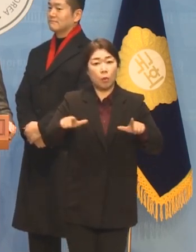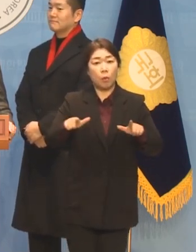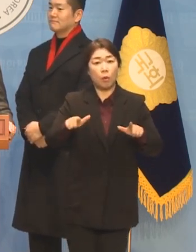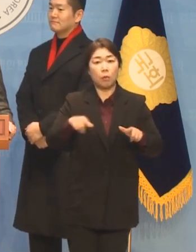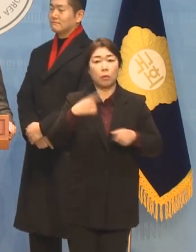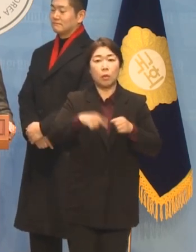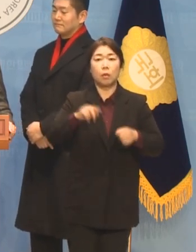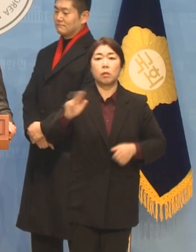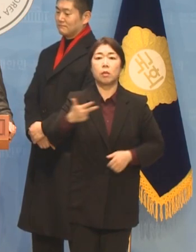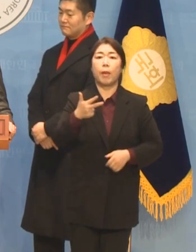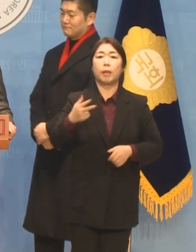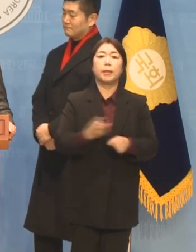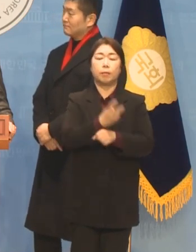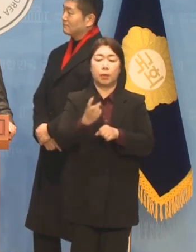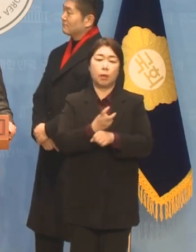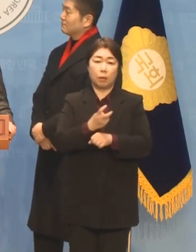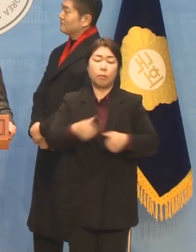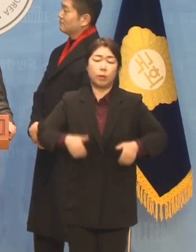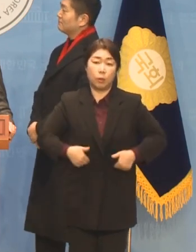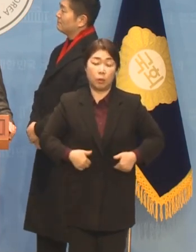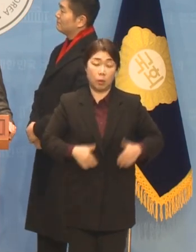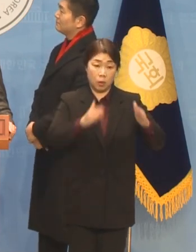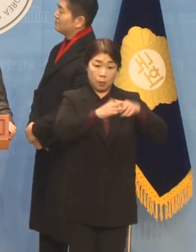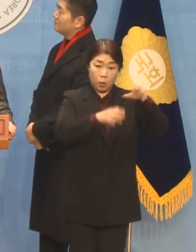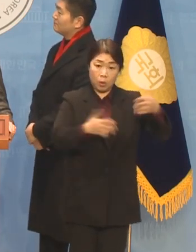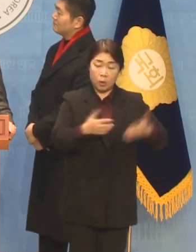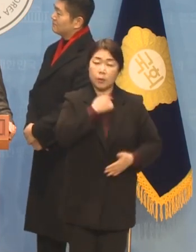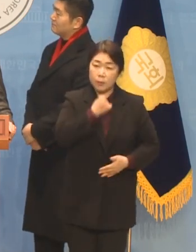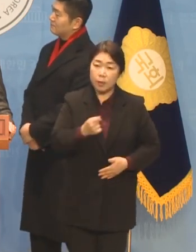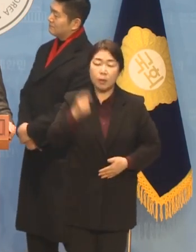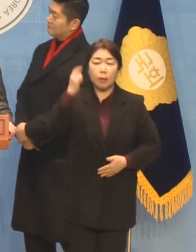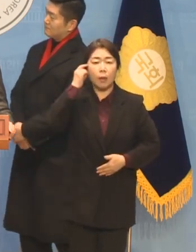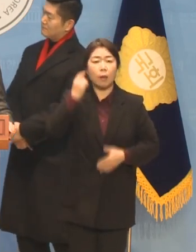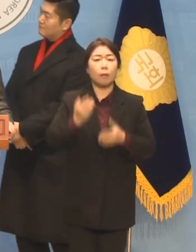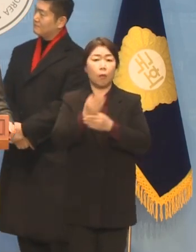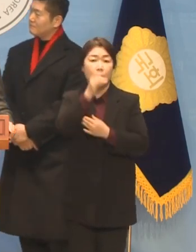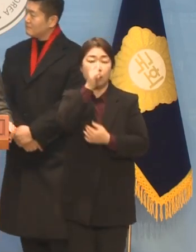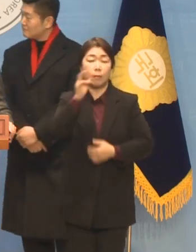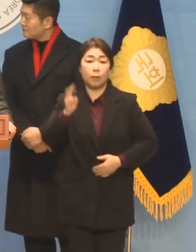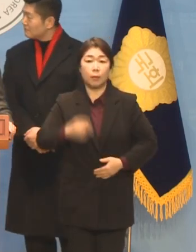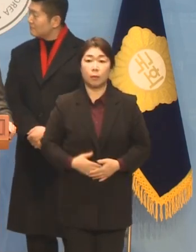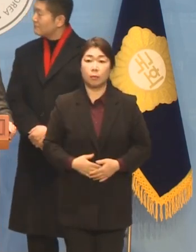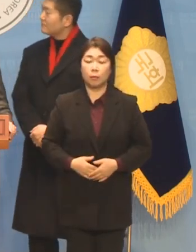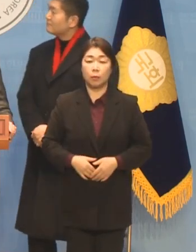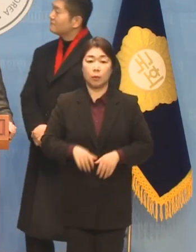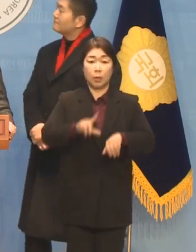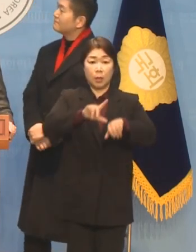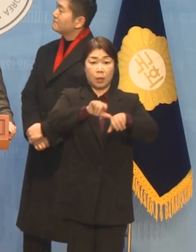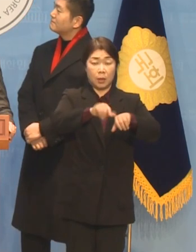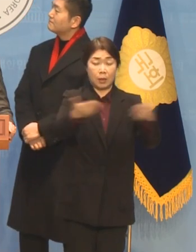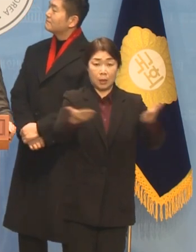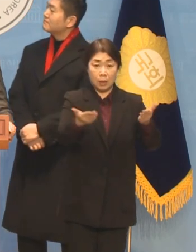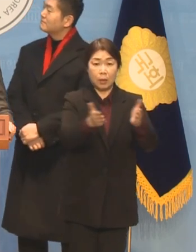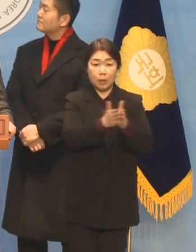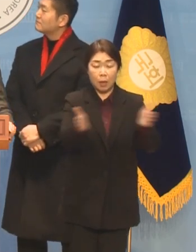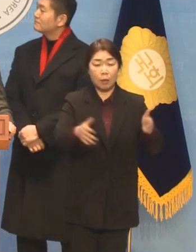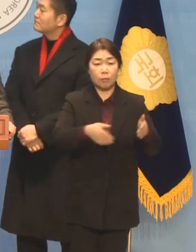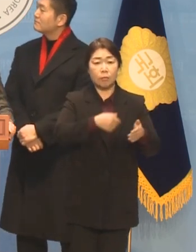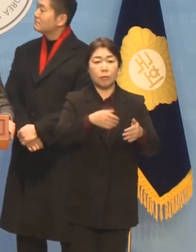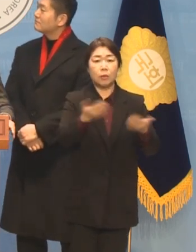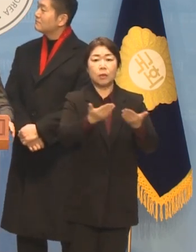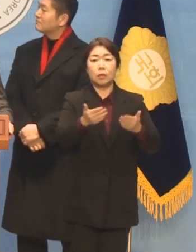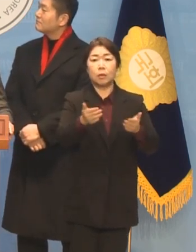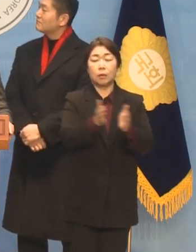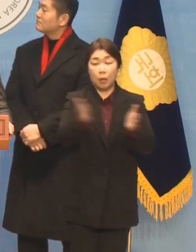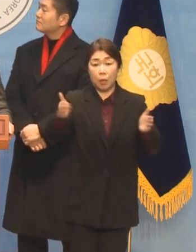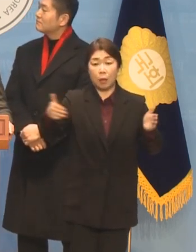720시간이 소요됩니다. 집에서 일하고 싶다는 생각도 간절해 지실 겁니다. 정해진 출퇴근 시간을 좀 더 아낄 수